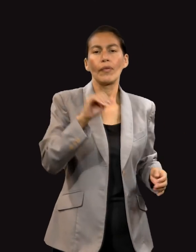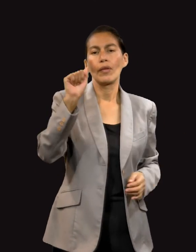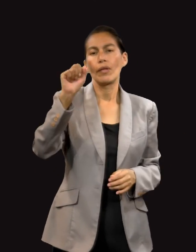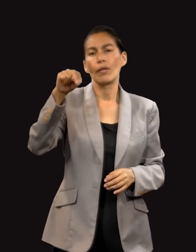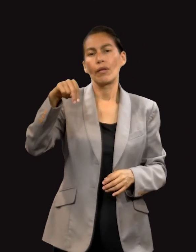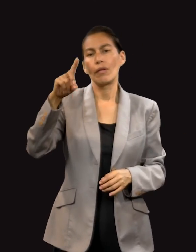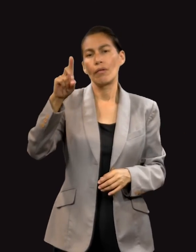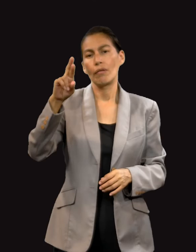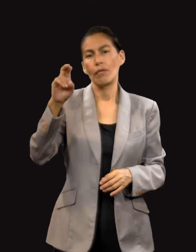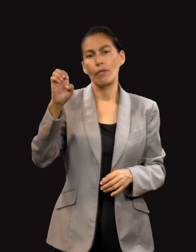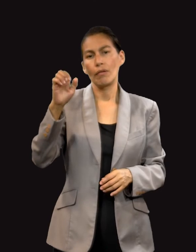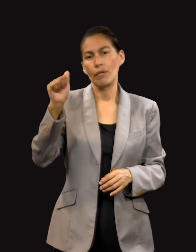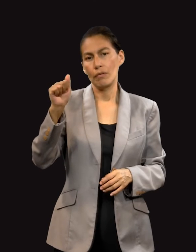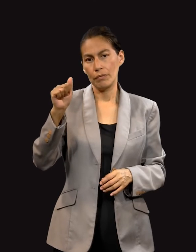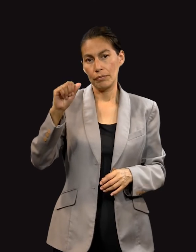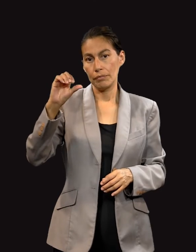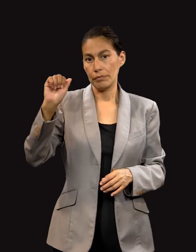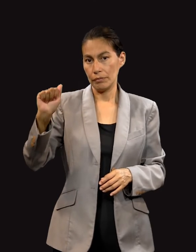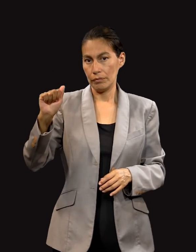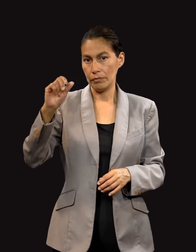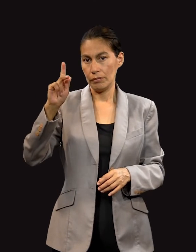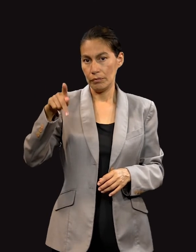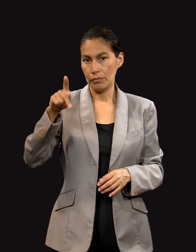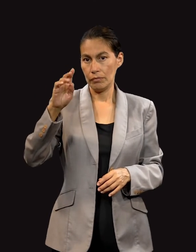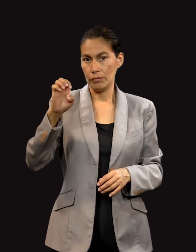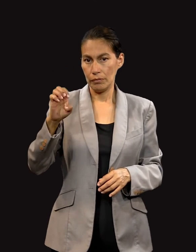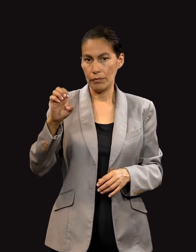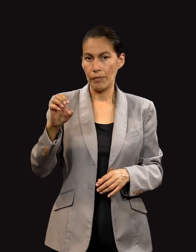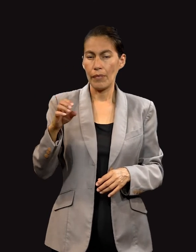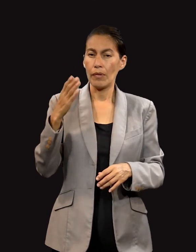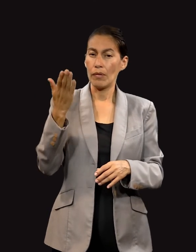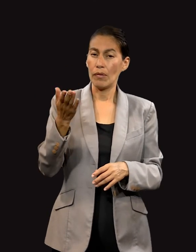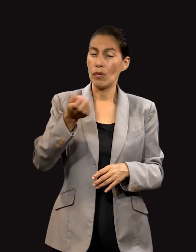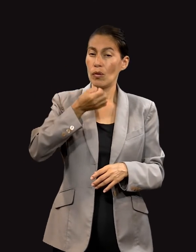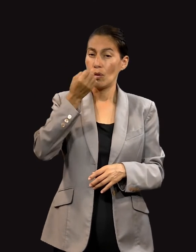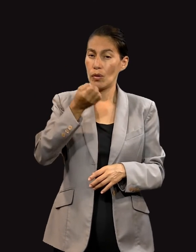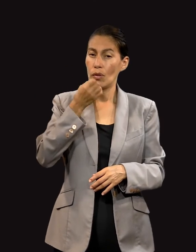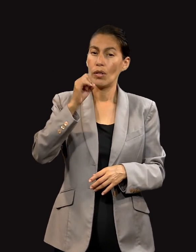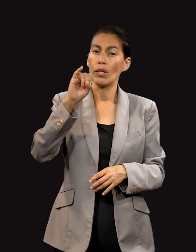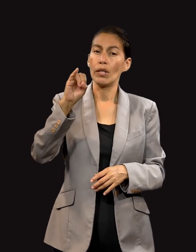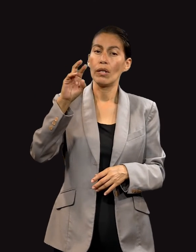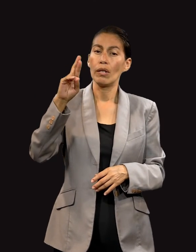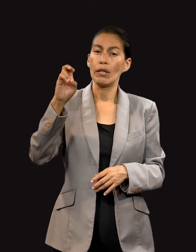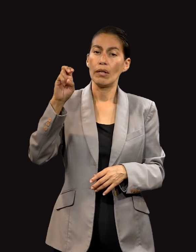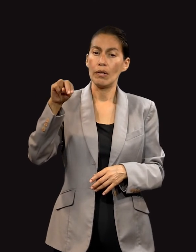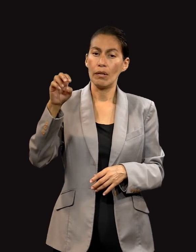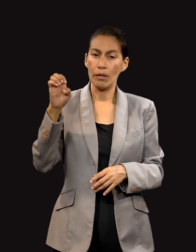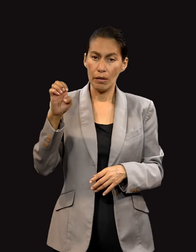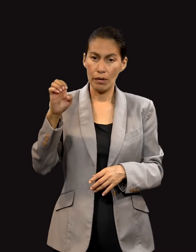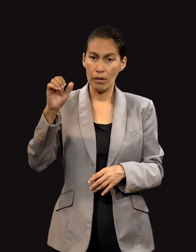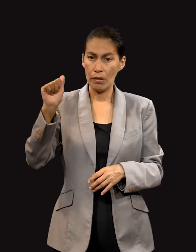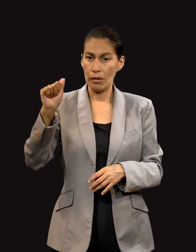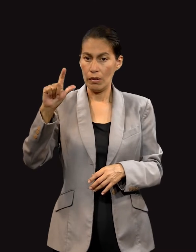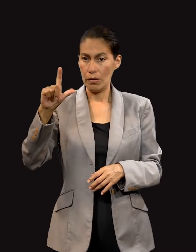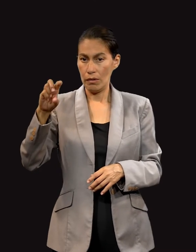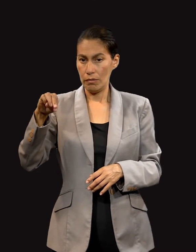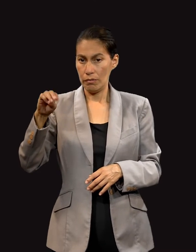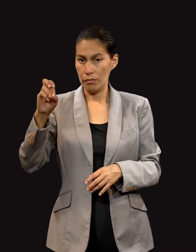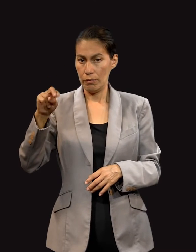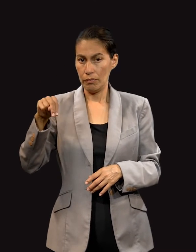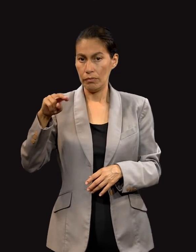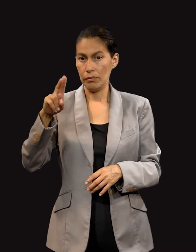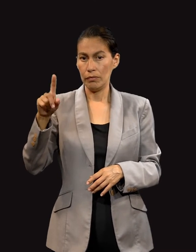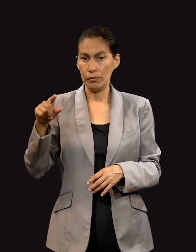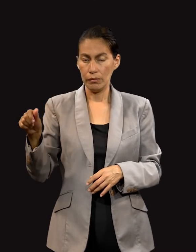vamos a unirnos a ti en oración. Andrea A. Que pido buenas noches. Dice, pido oración por la señora Irene Almanza, de